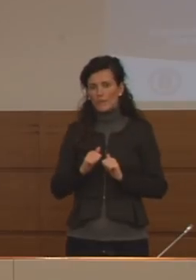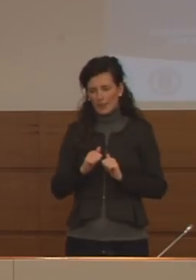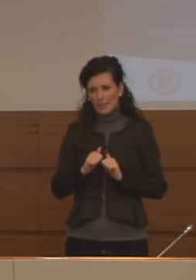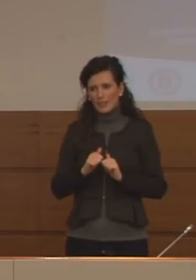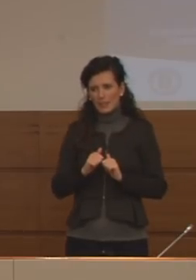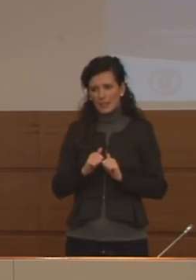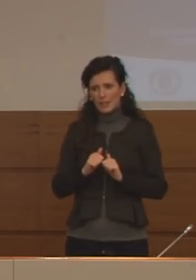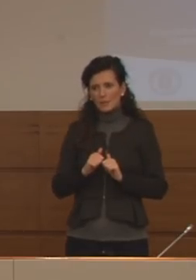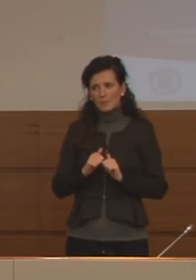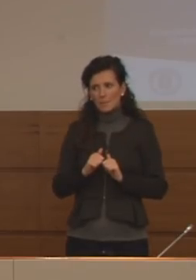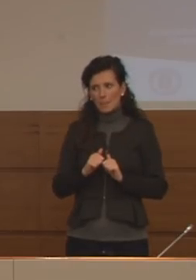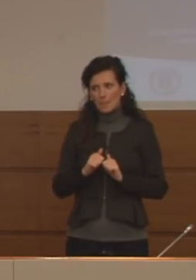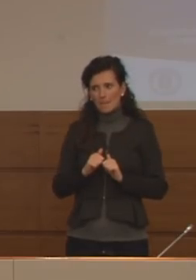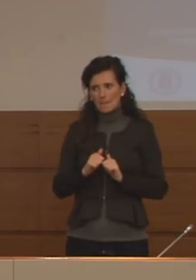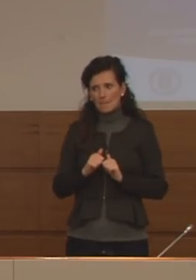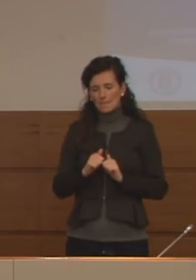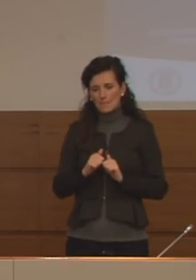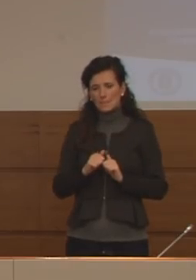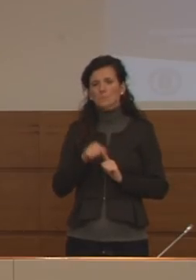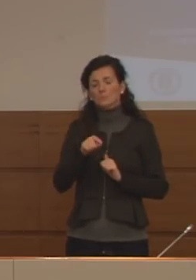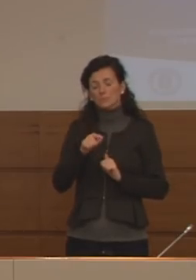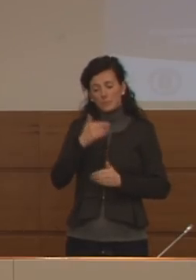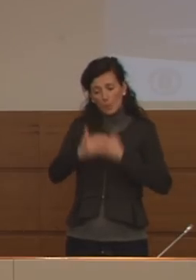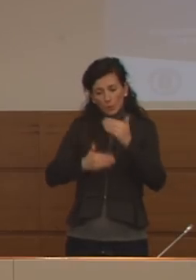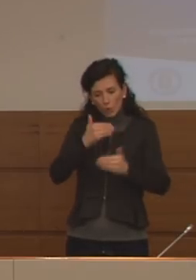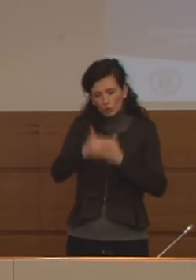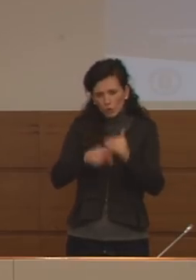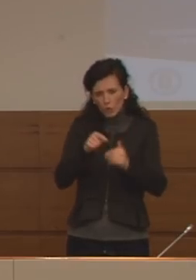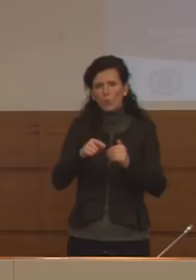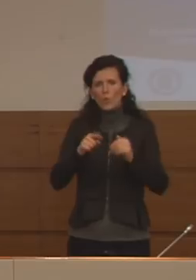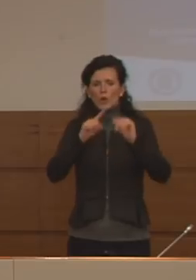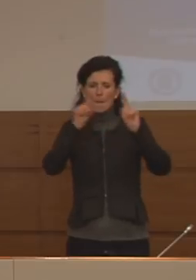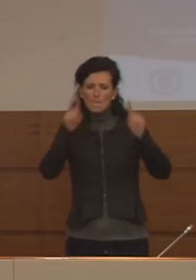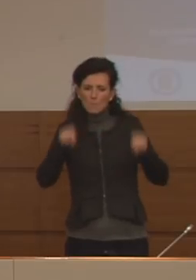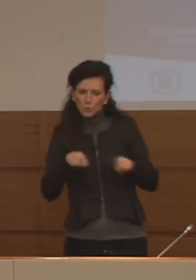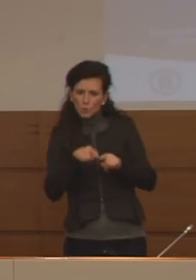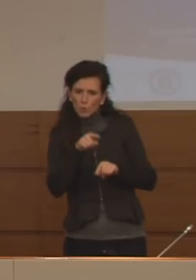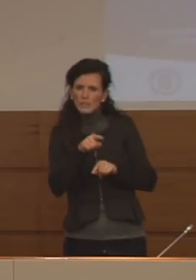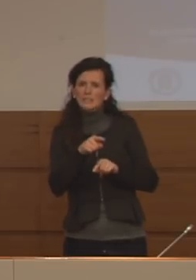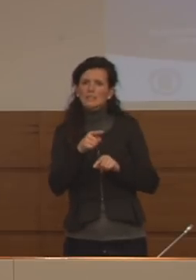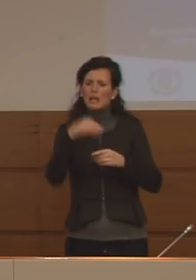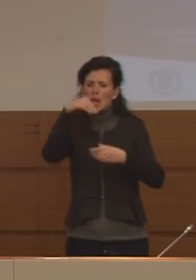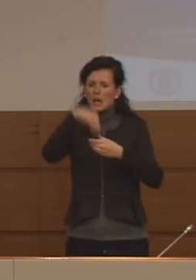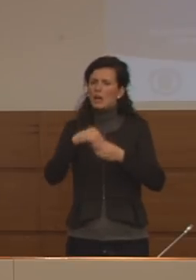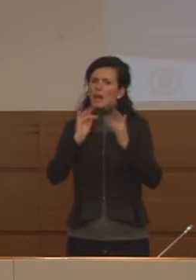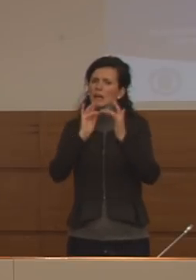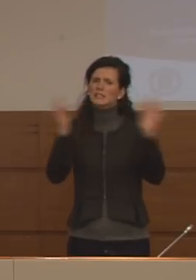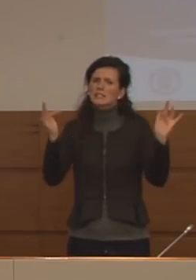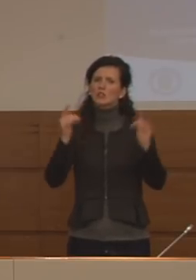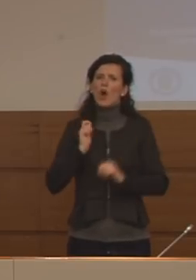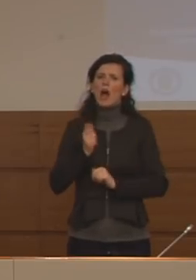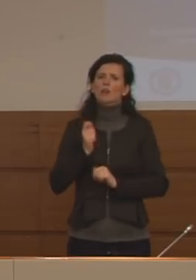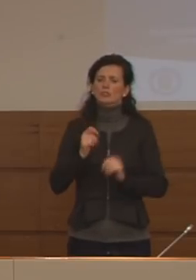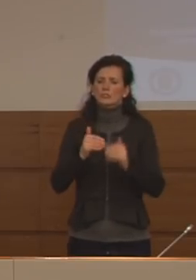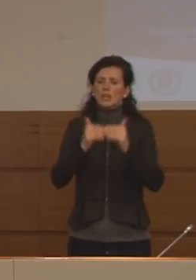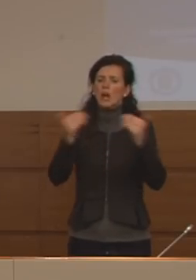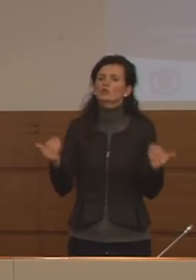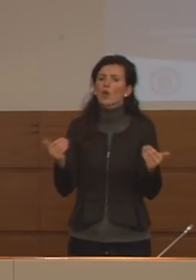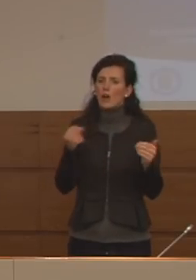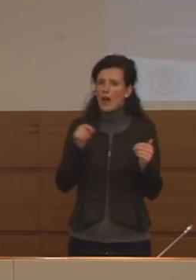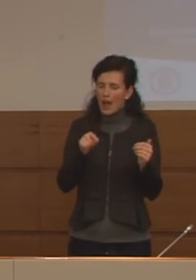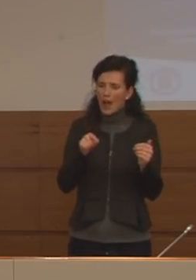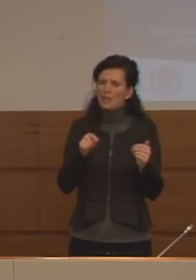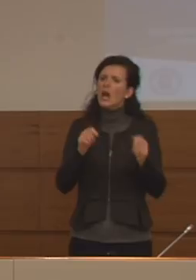con la procedura in atto anche con la modulistica che si trova sul sito dell'agenzia delle dogane si può